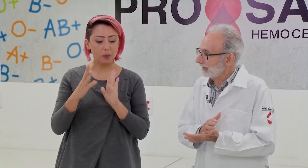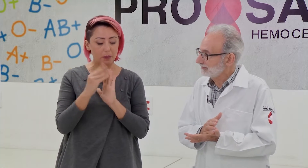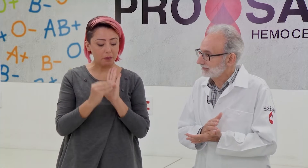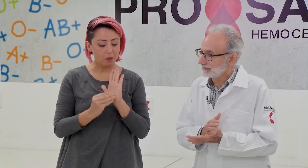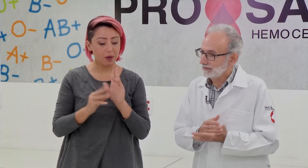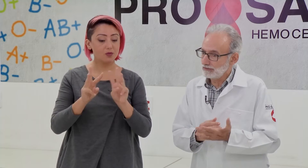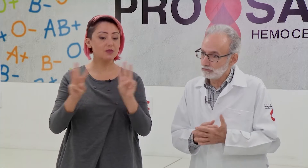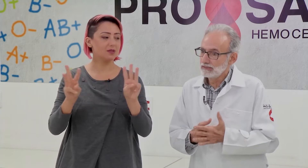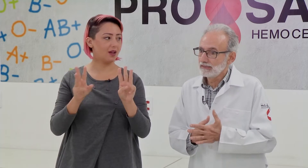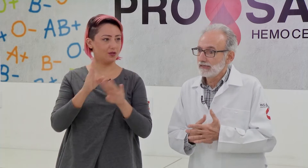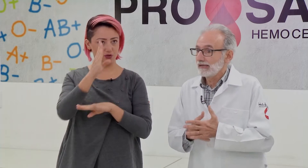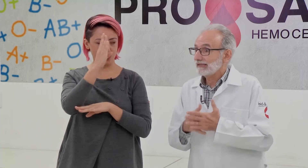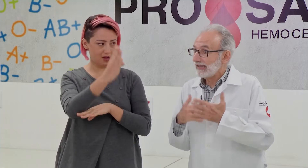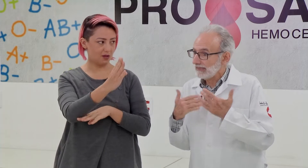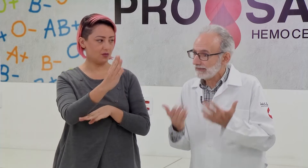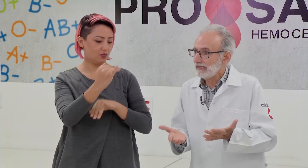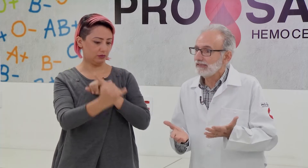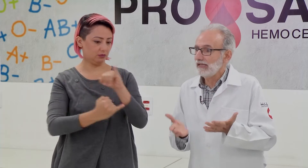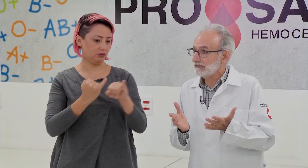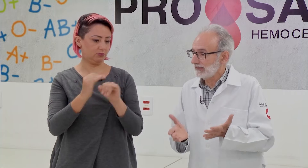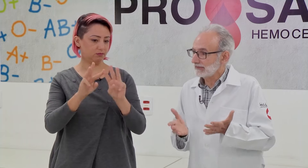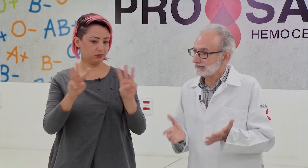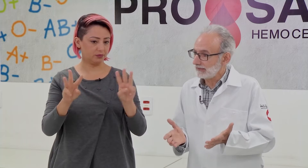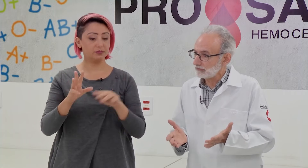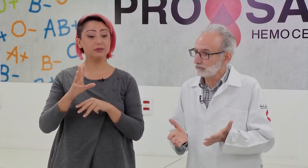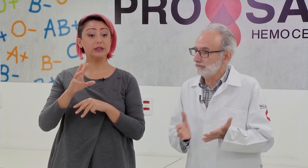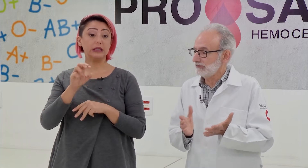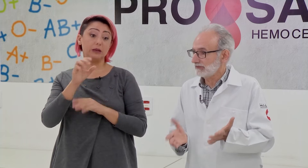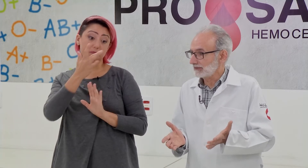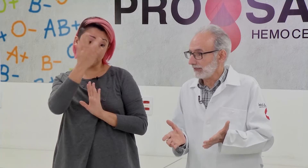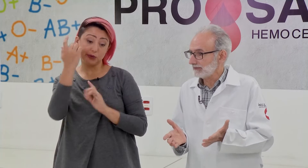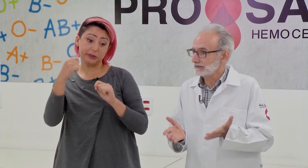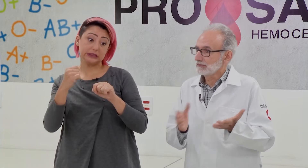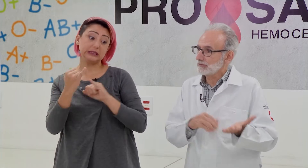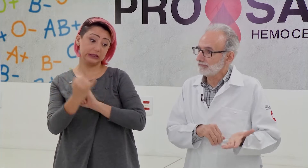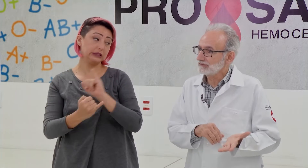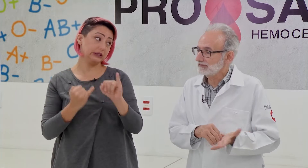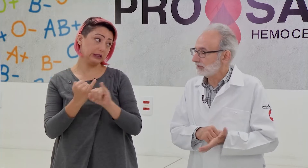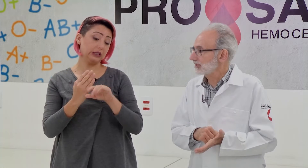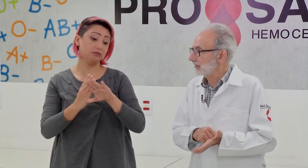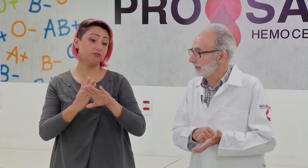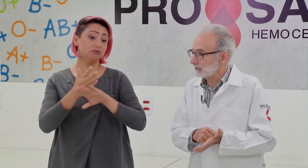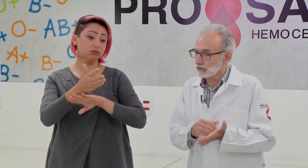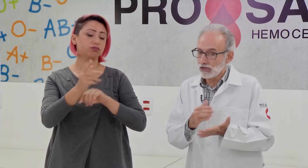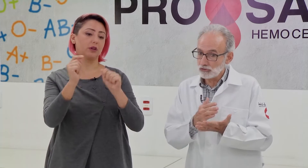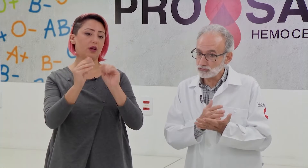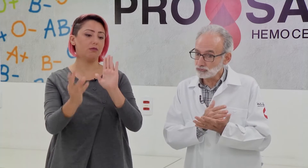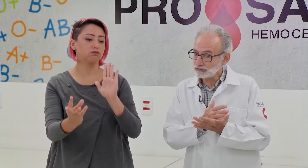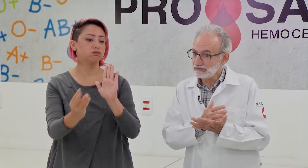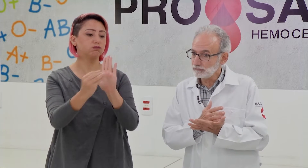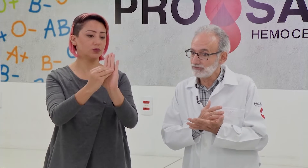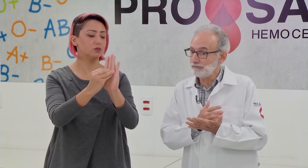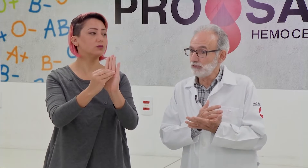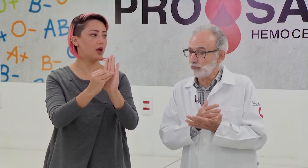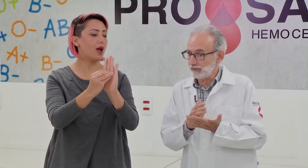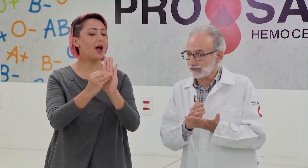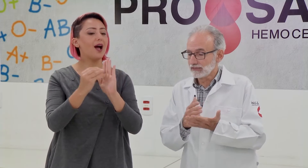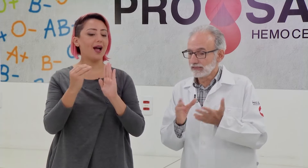site. Então, quem tem que ter acesso via internet para fazer o agendamento. Nós conseguimos diminuir